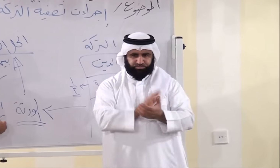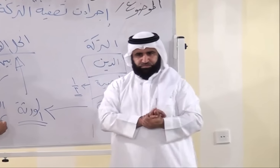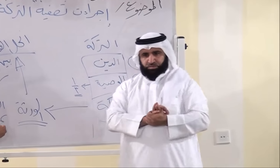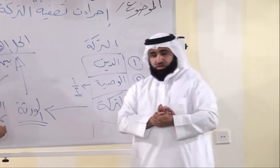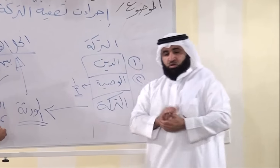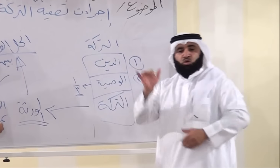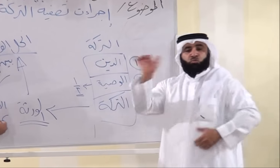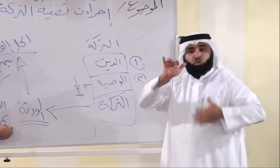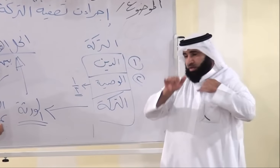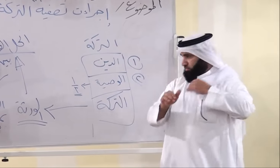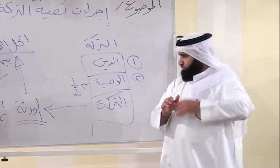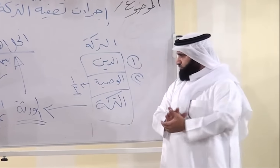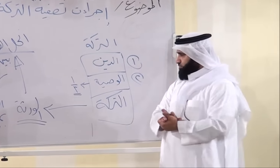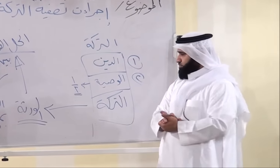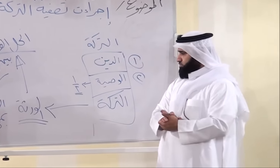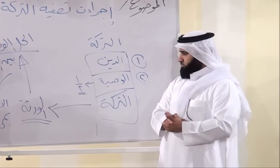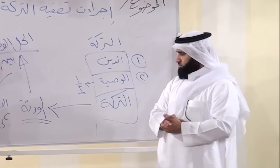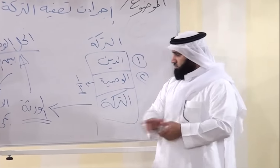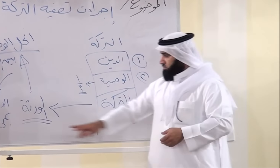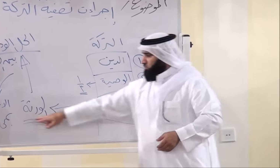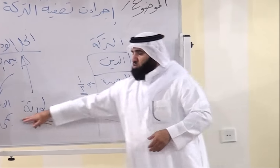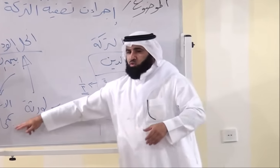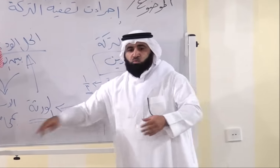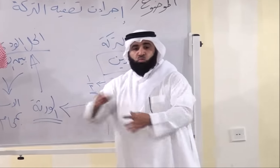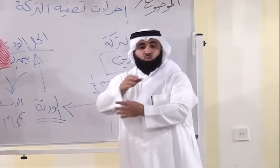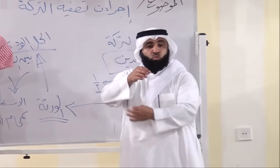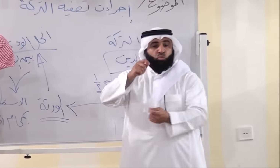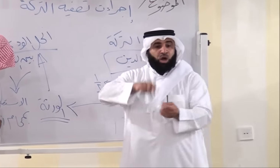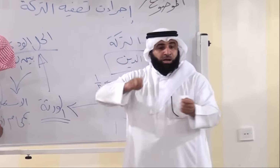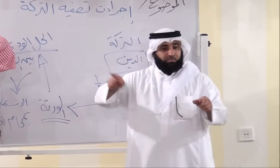بمحام او خبير